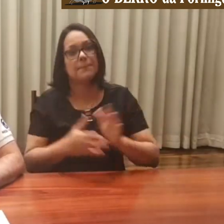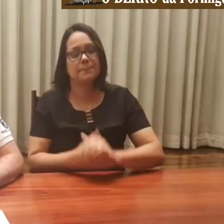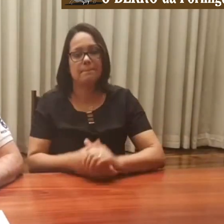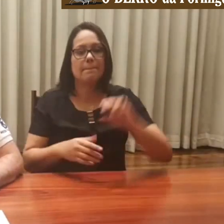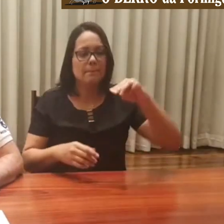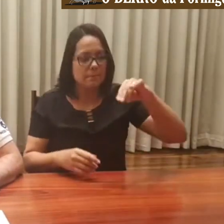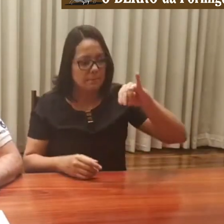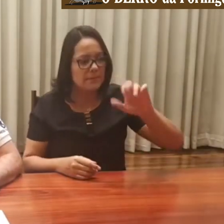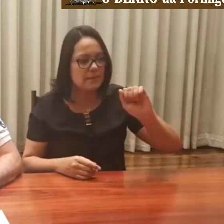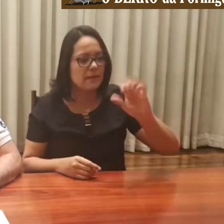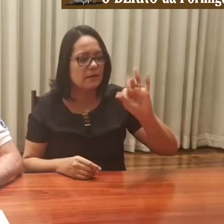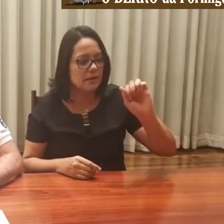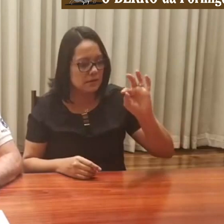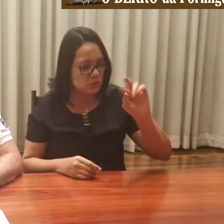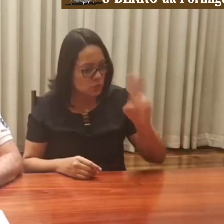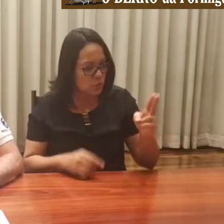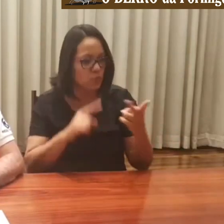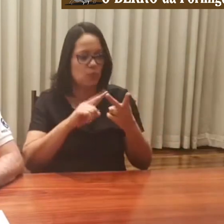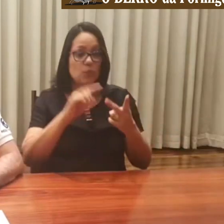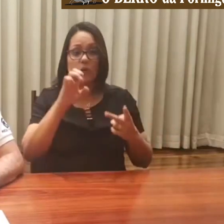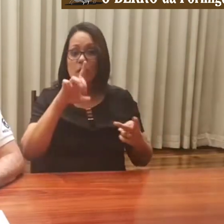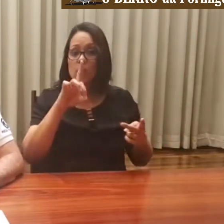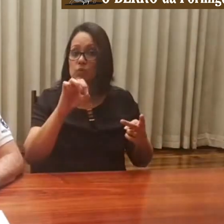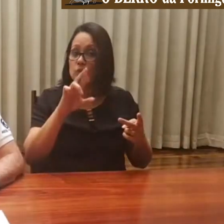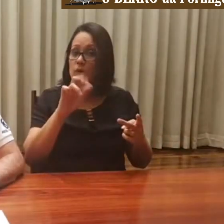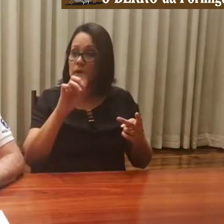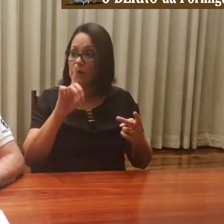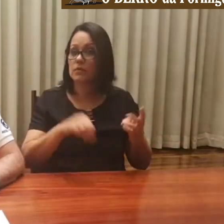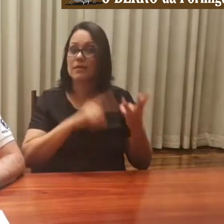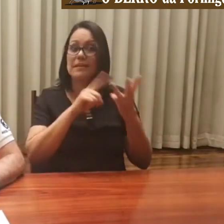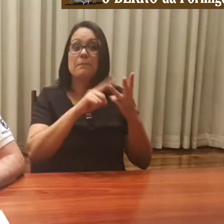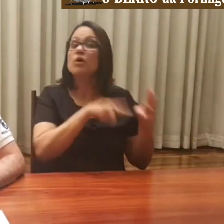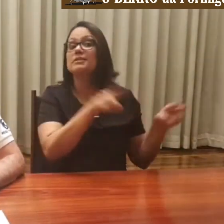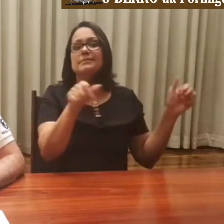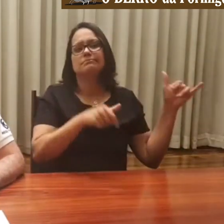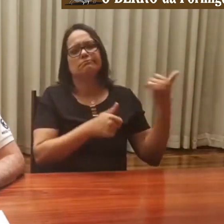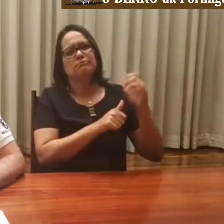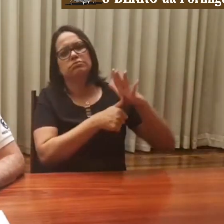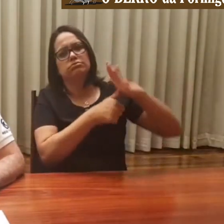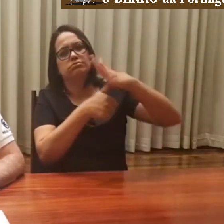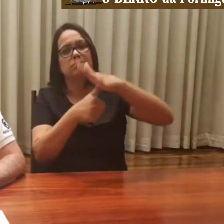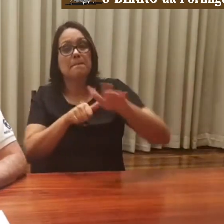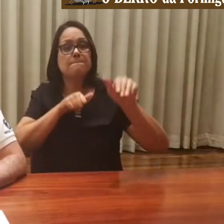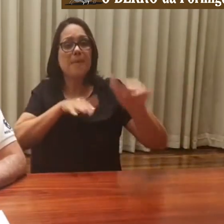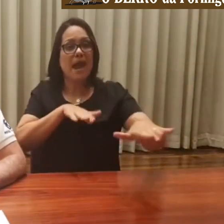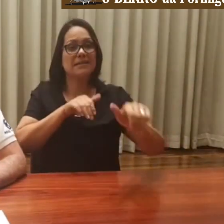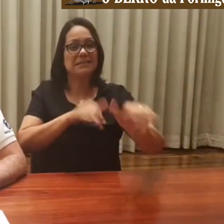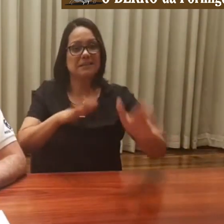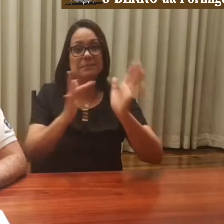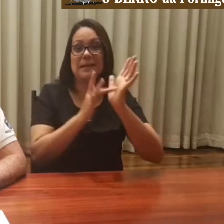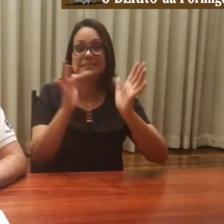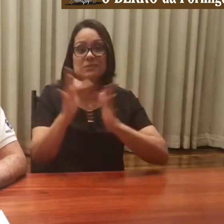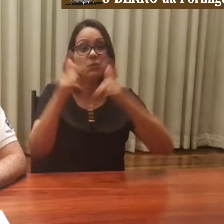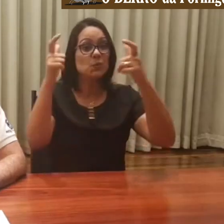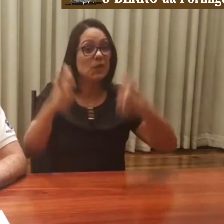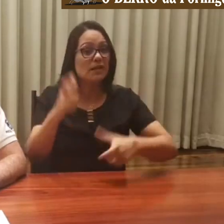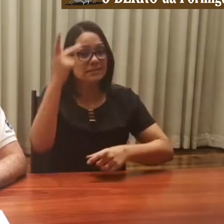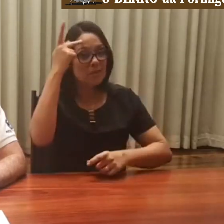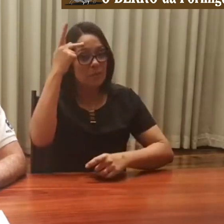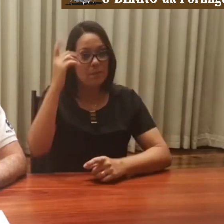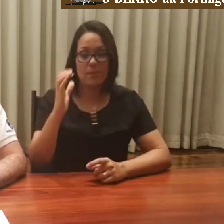Miracatu, Eldorado, depois fomos para a Marcha para Jesus, lá no Campo de Marte, em São Paulo, onde